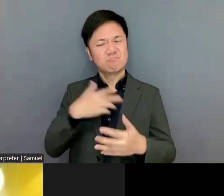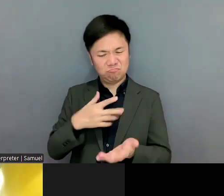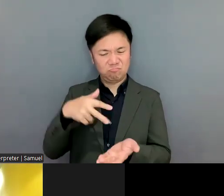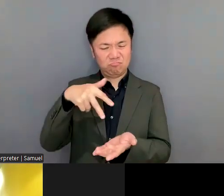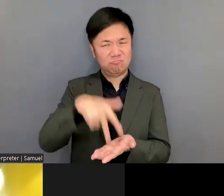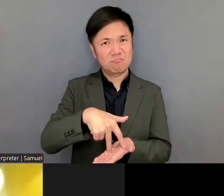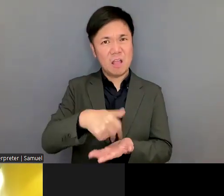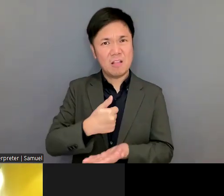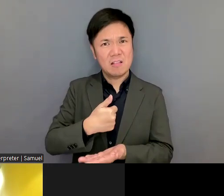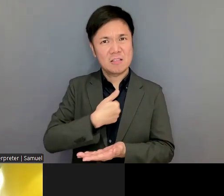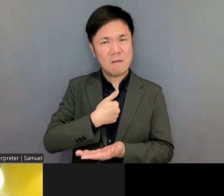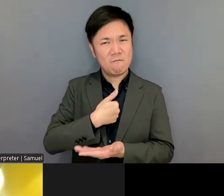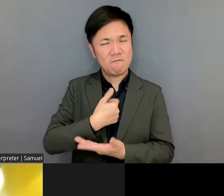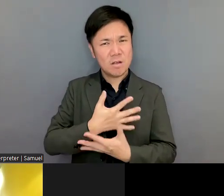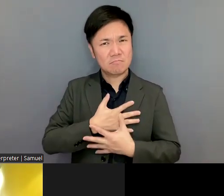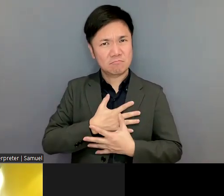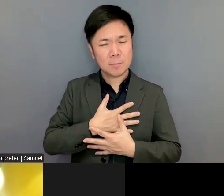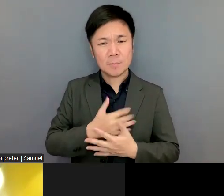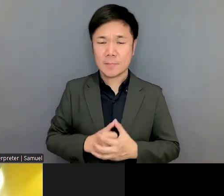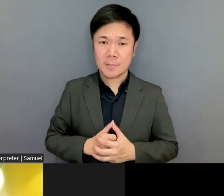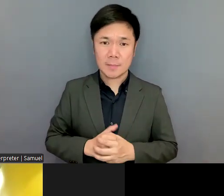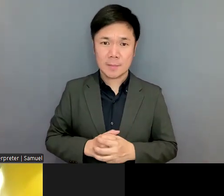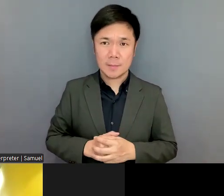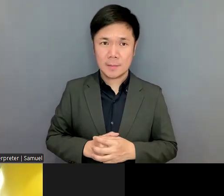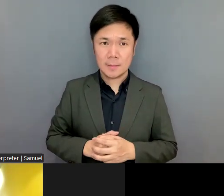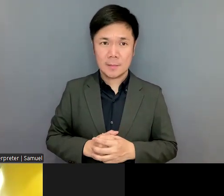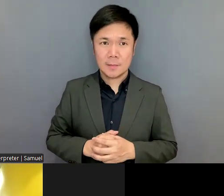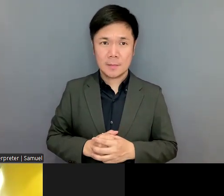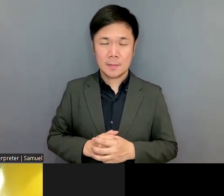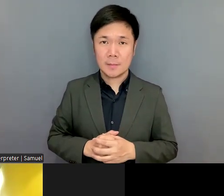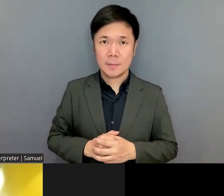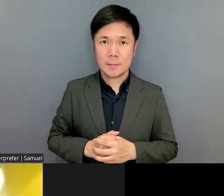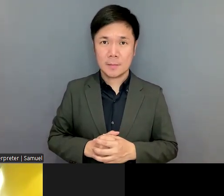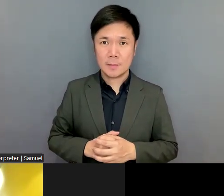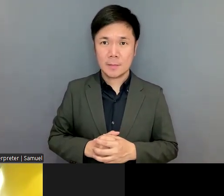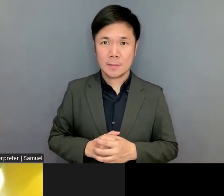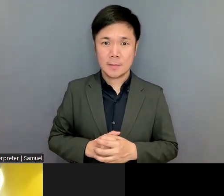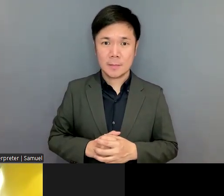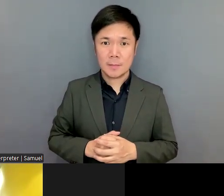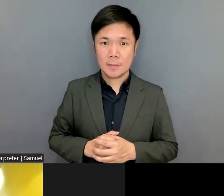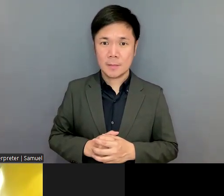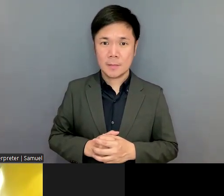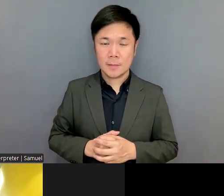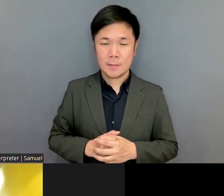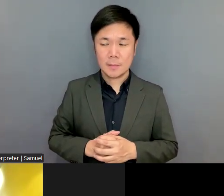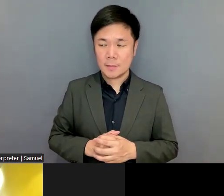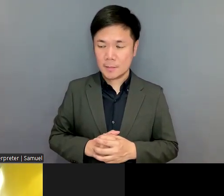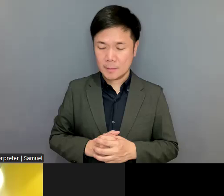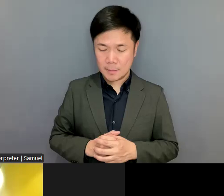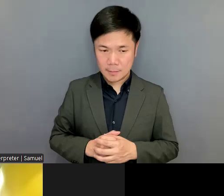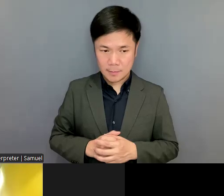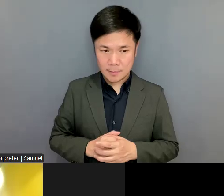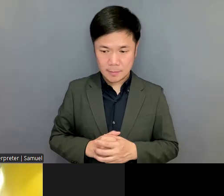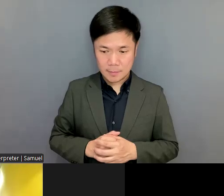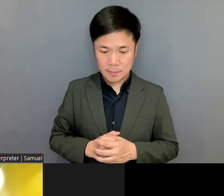indígenas, tiene como una característica general There en is la a que las general personas characteristic indígenas con that discapacidad, al no ser